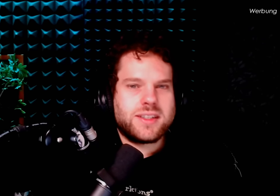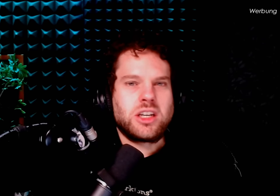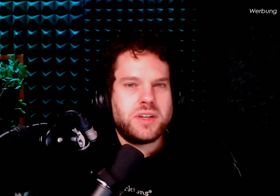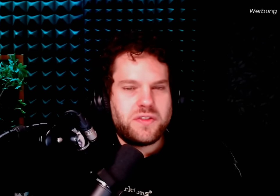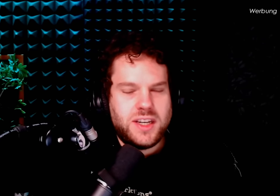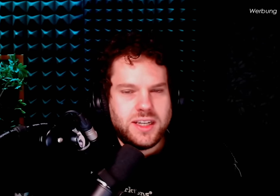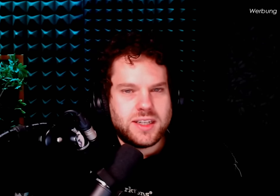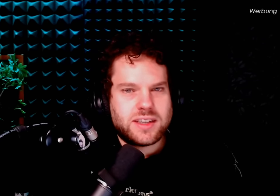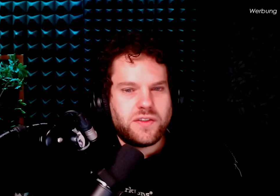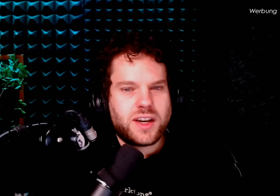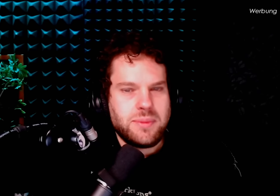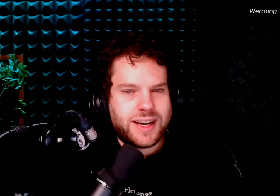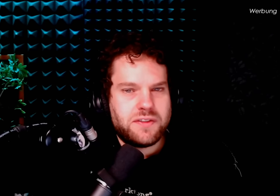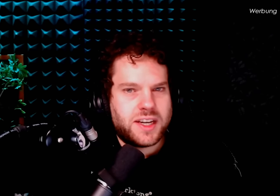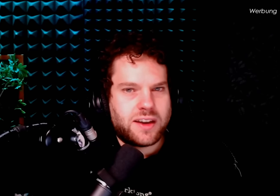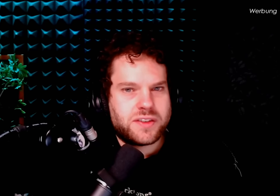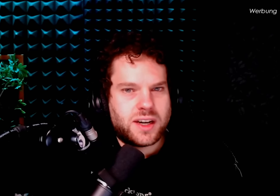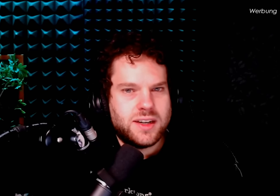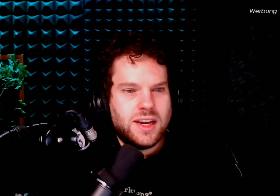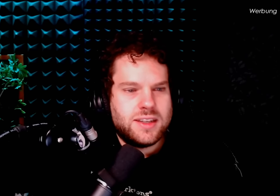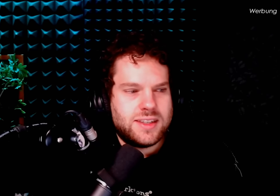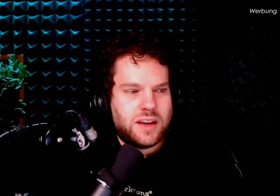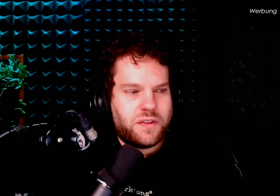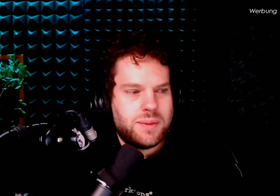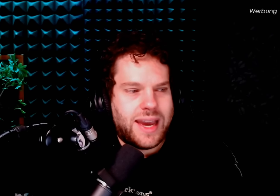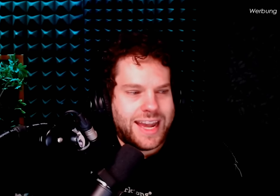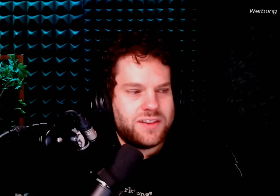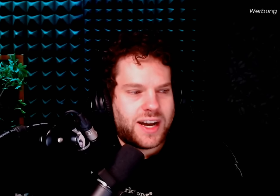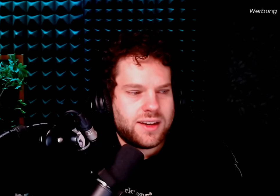ist. Genau wie die Fliege, die jetzt einfach immer Kaffeekräfte hat. Sie ist einfach immer hellwach.